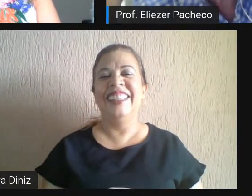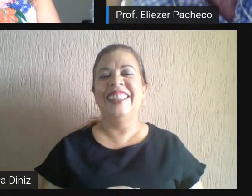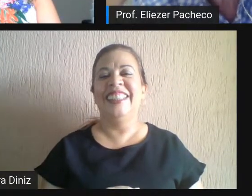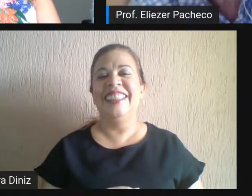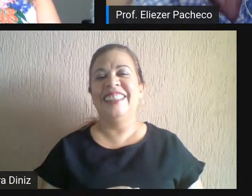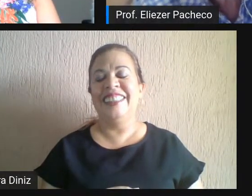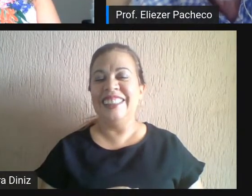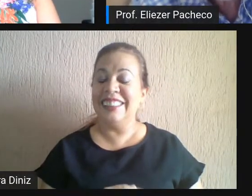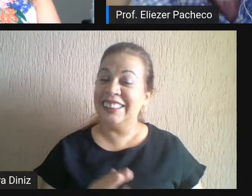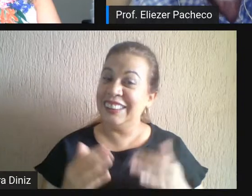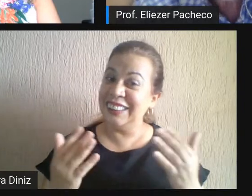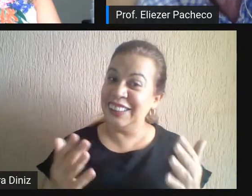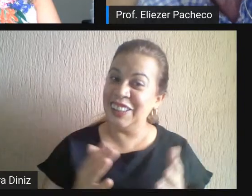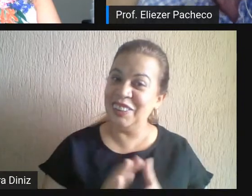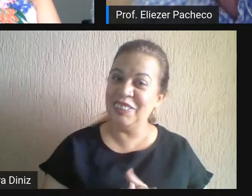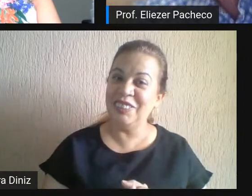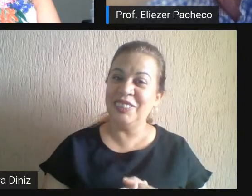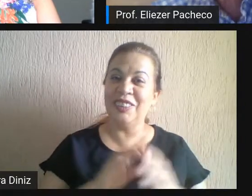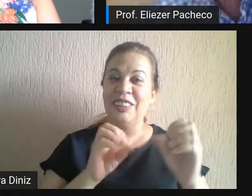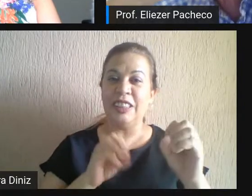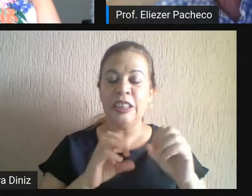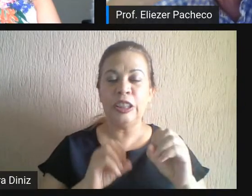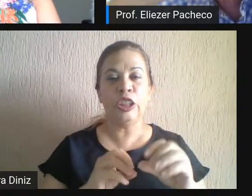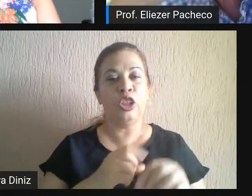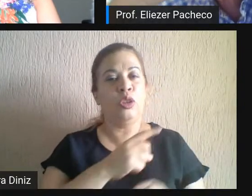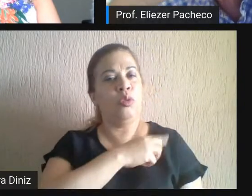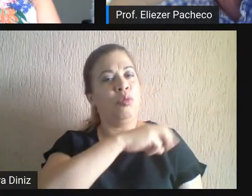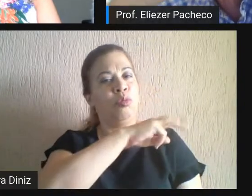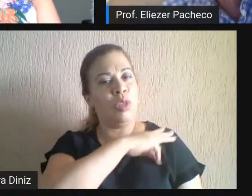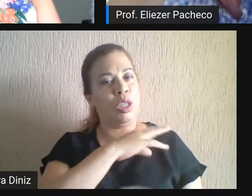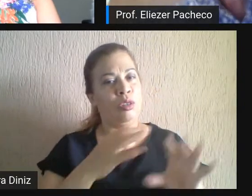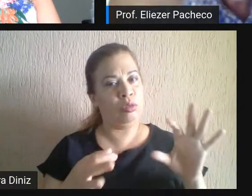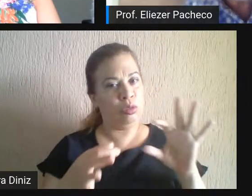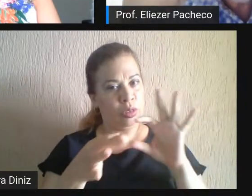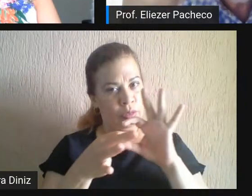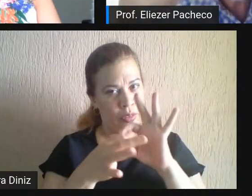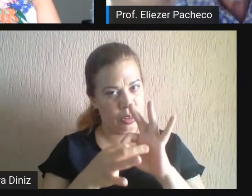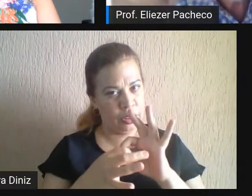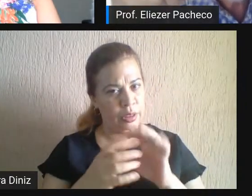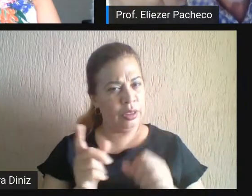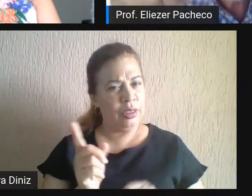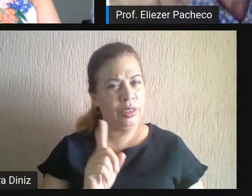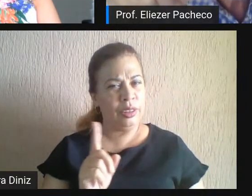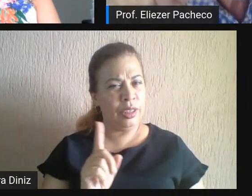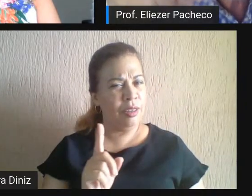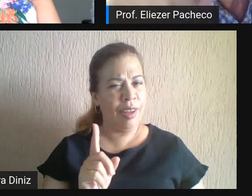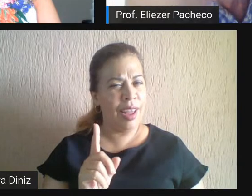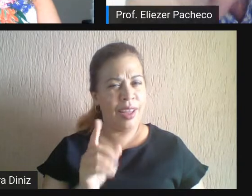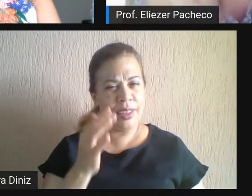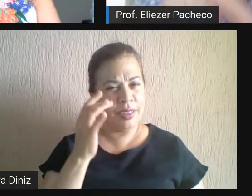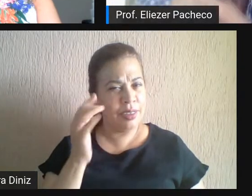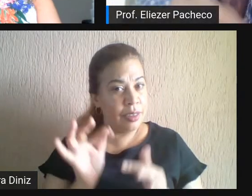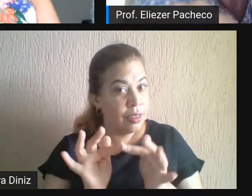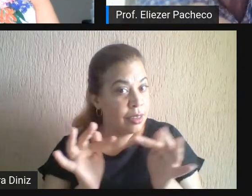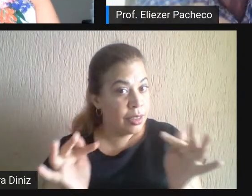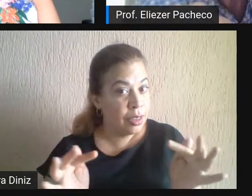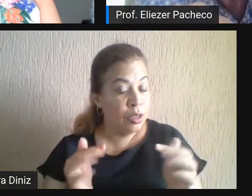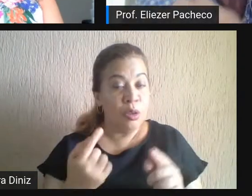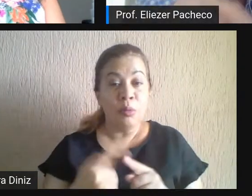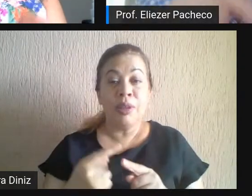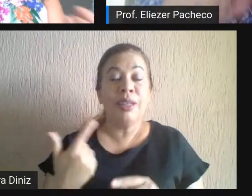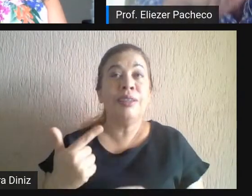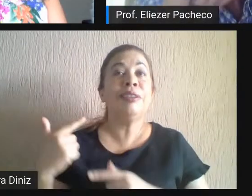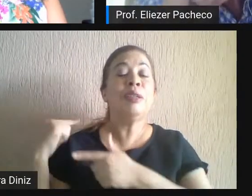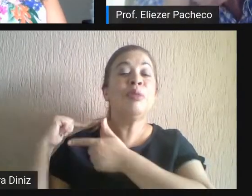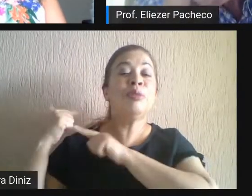Olha, a questão, o ensino médio integrado não é uma coisa simples, porque nós não temos tradição nisso